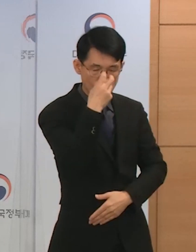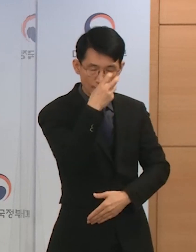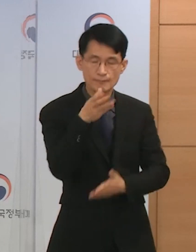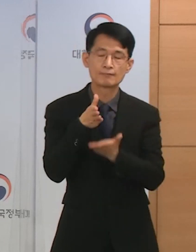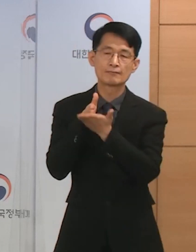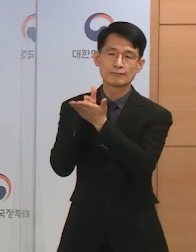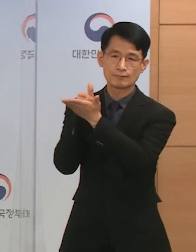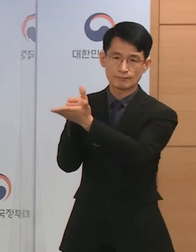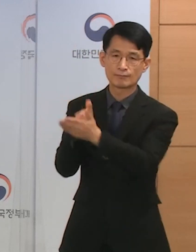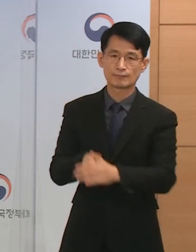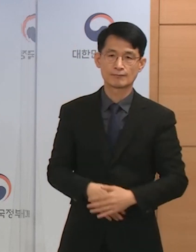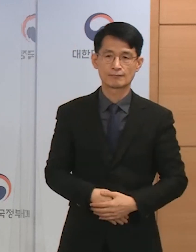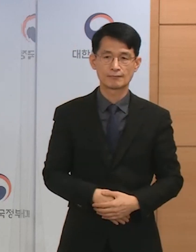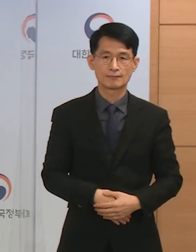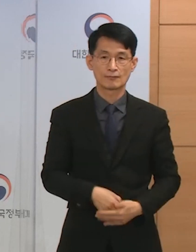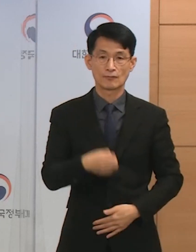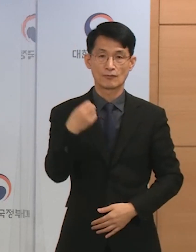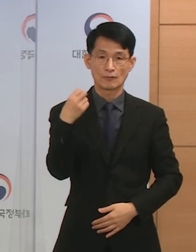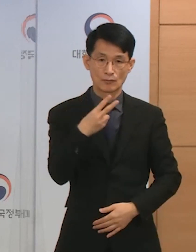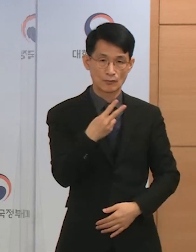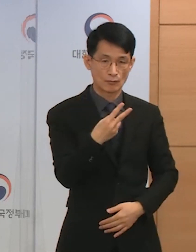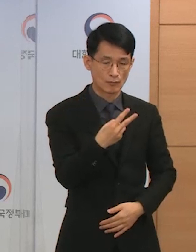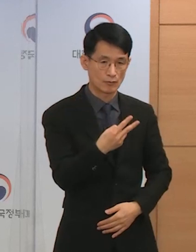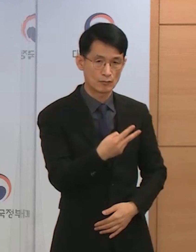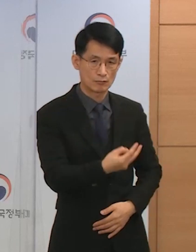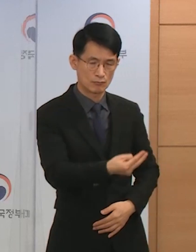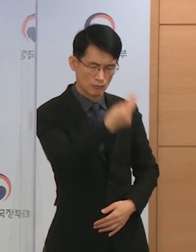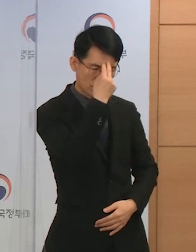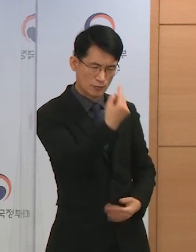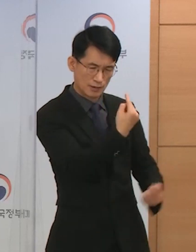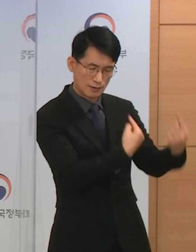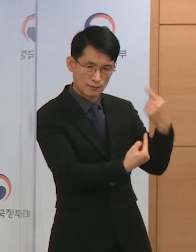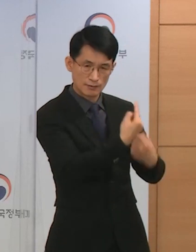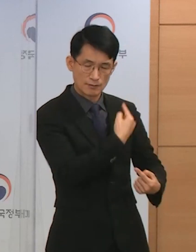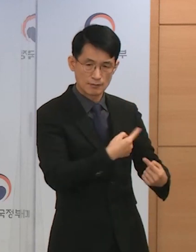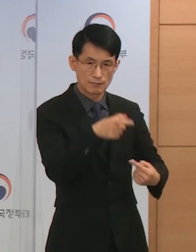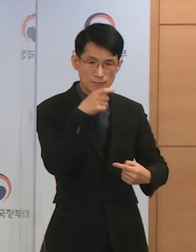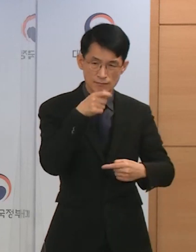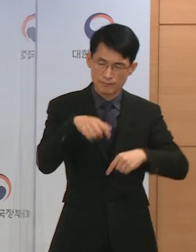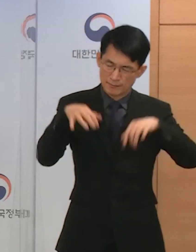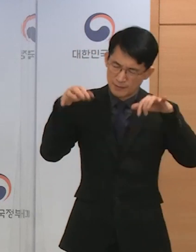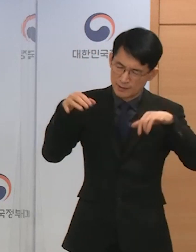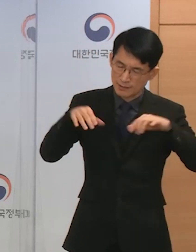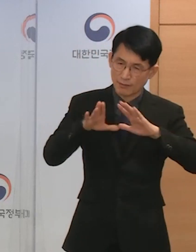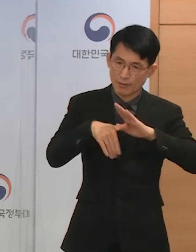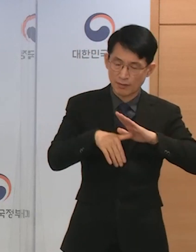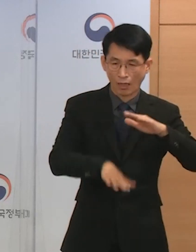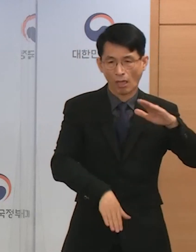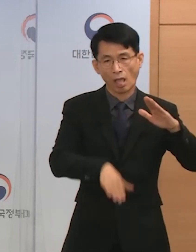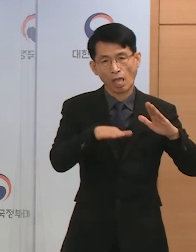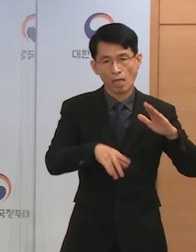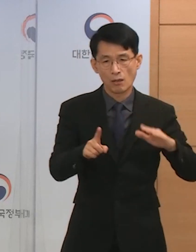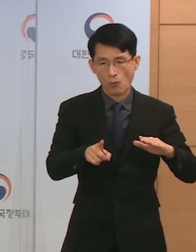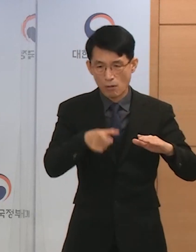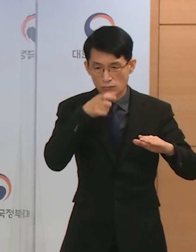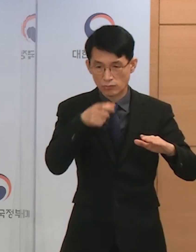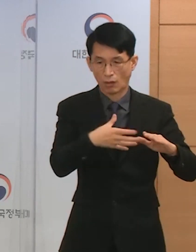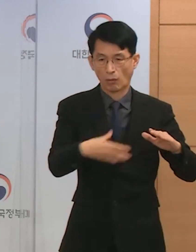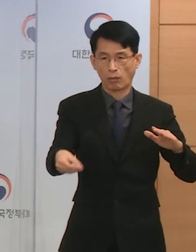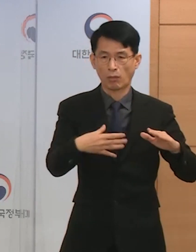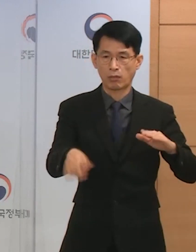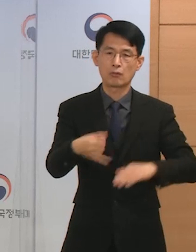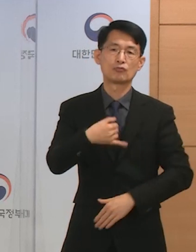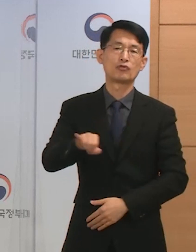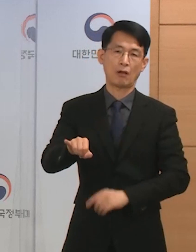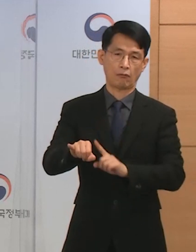권고하였습니다. 또한 민원 분석에서 장마철 상습 침수 피해 원인으로 배수시설 불량